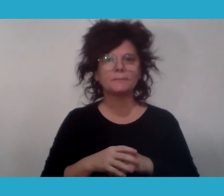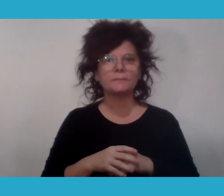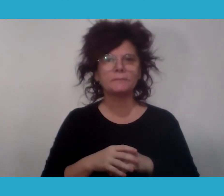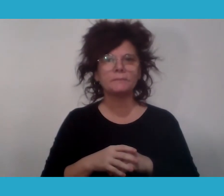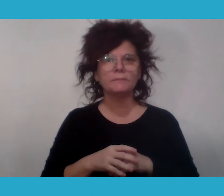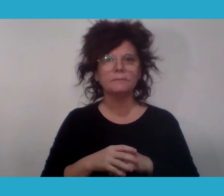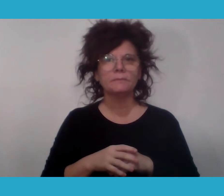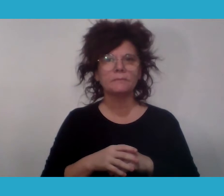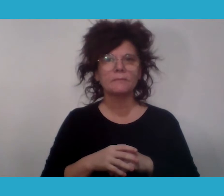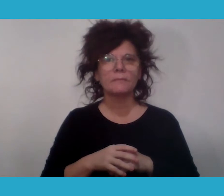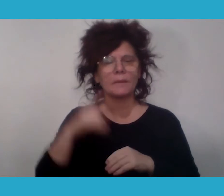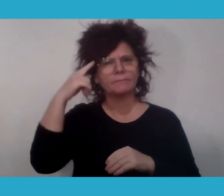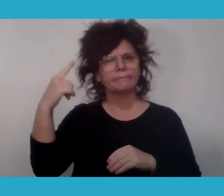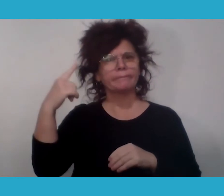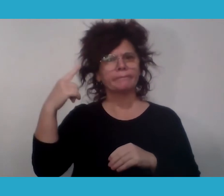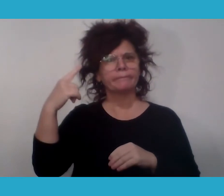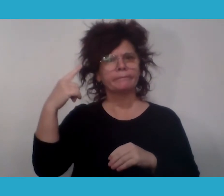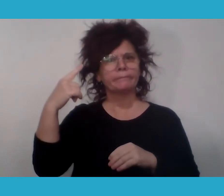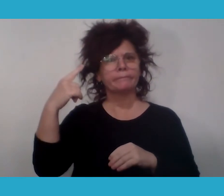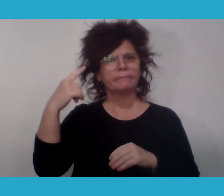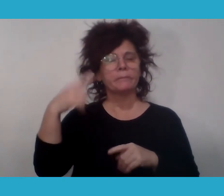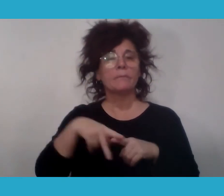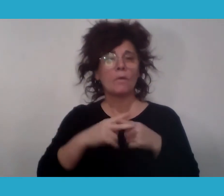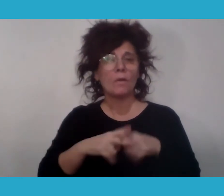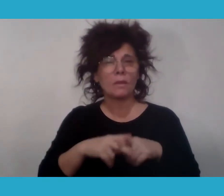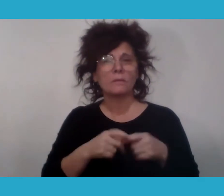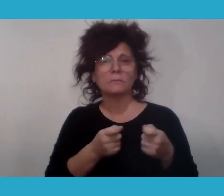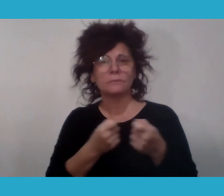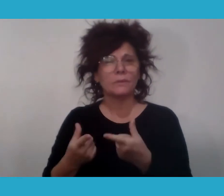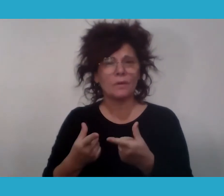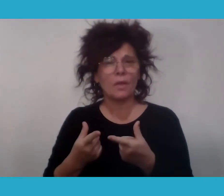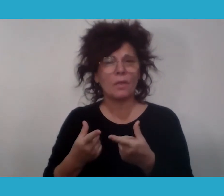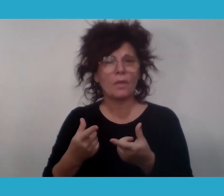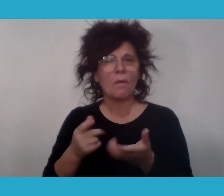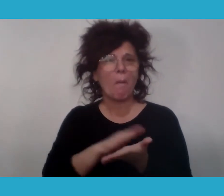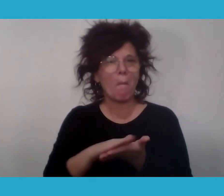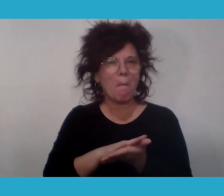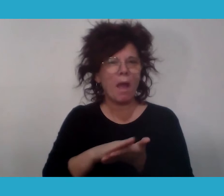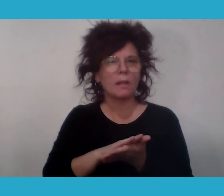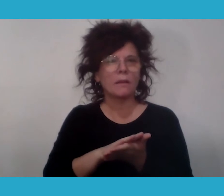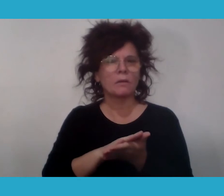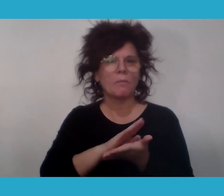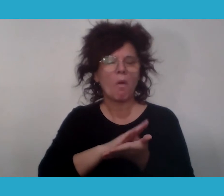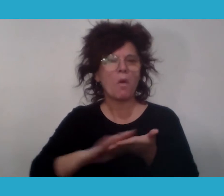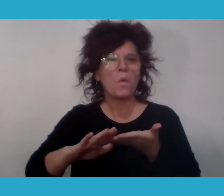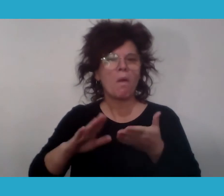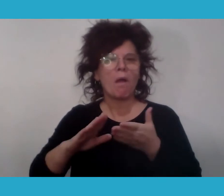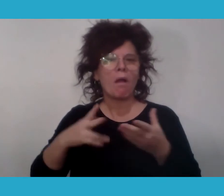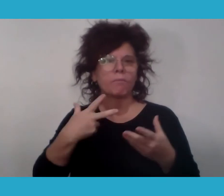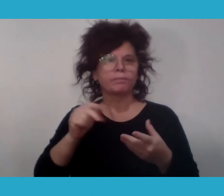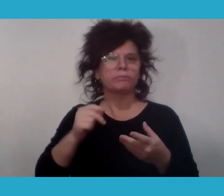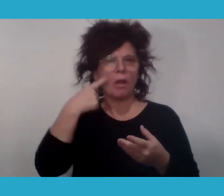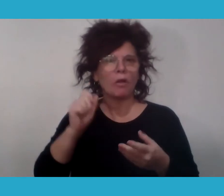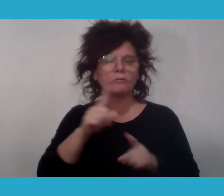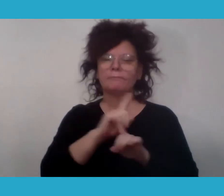ambiente. Considera que el aporte técnico estuvo planteado y no se encuentran nuevas objeciones al estudio de impacto ambiental, por